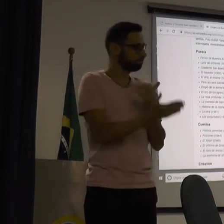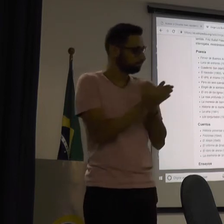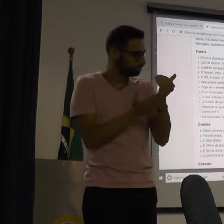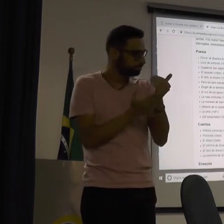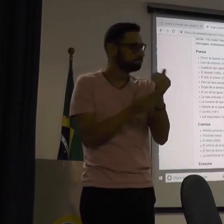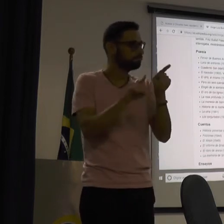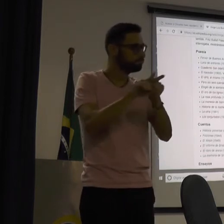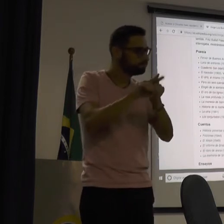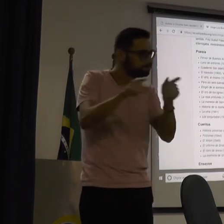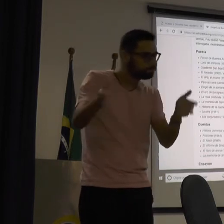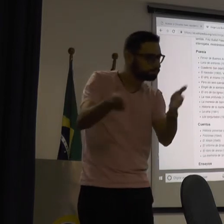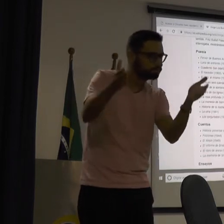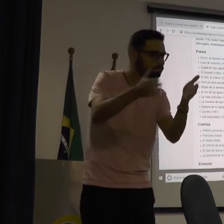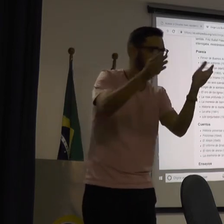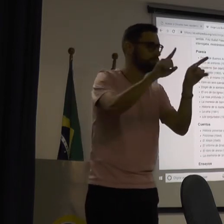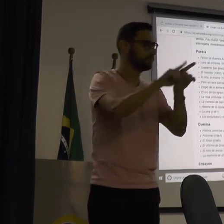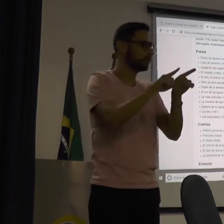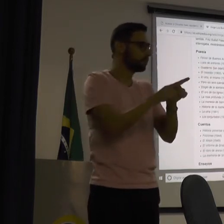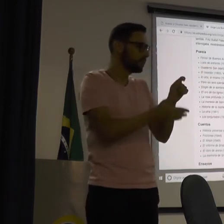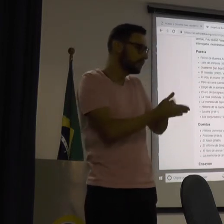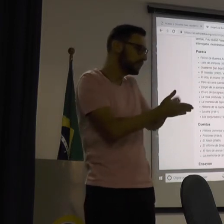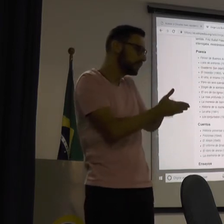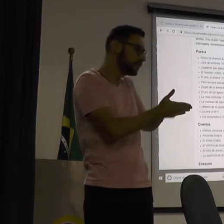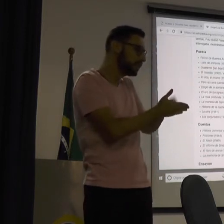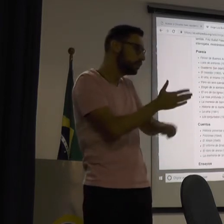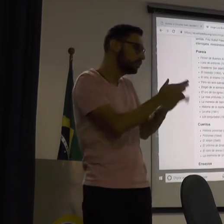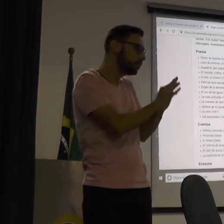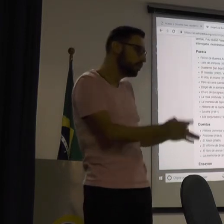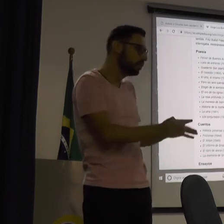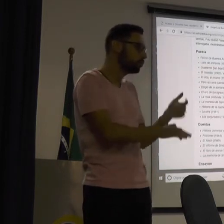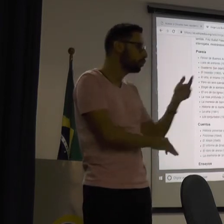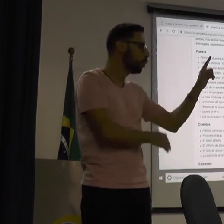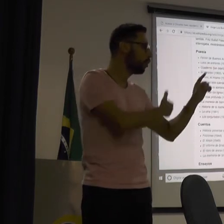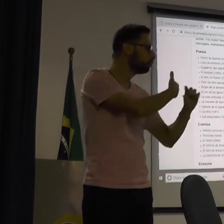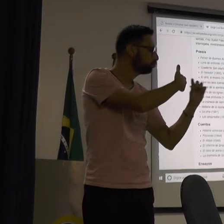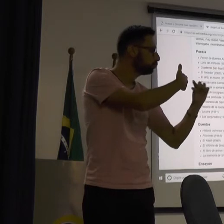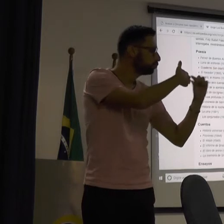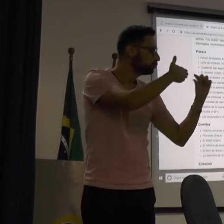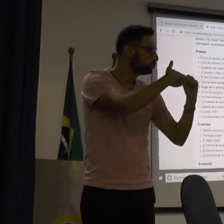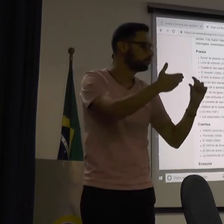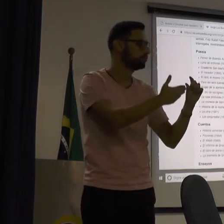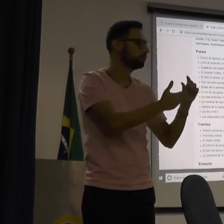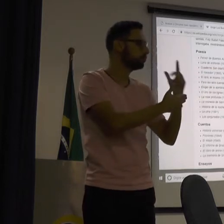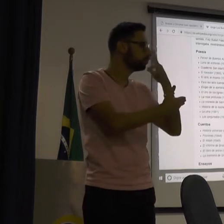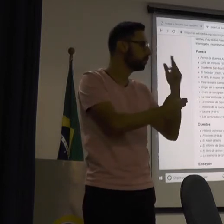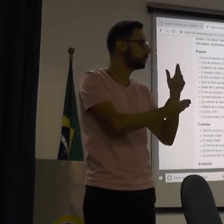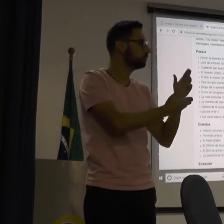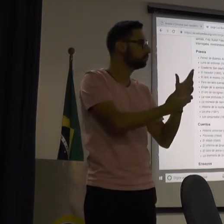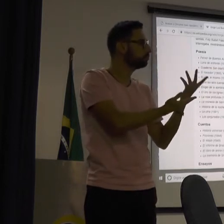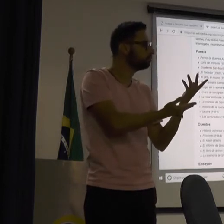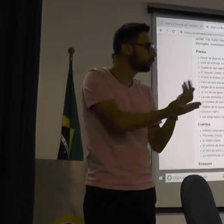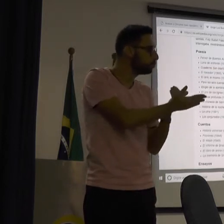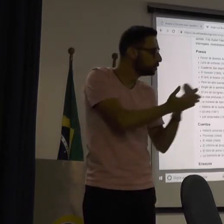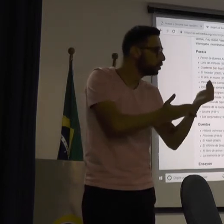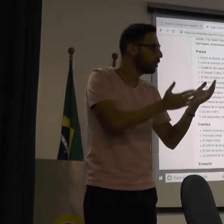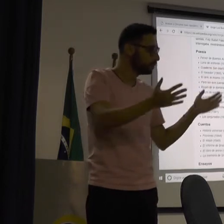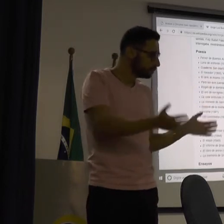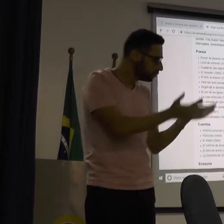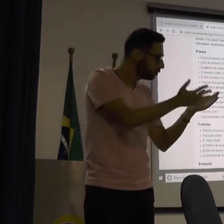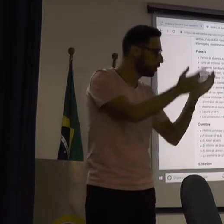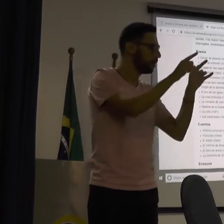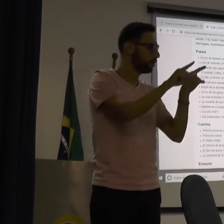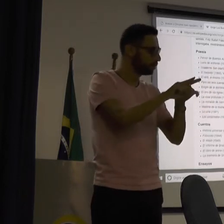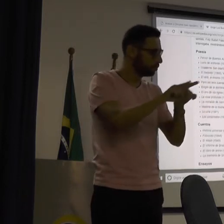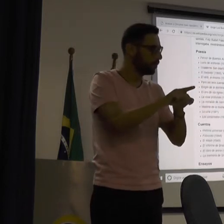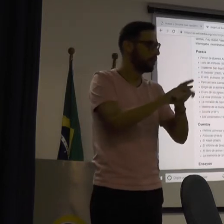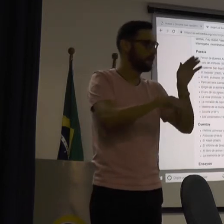Escritos menores dos grandes escritores, né? Ele falava que a boa literatura está em toda parte, inclusive nos